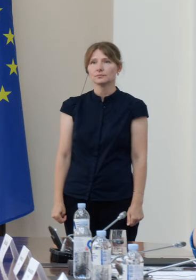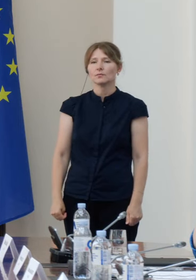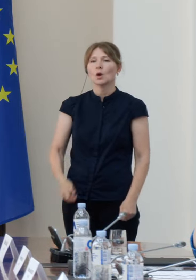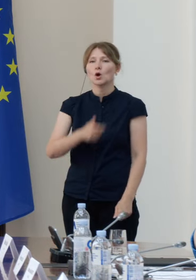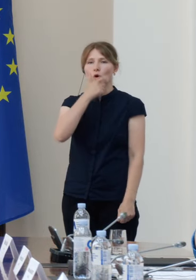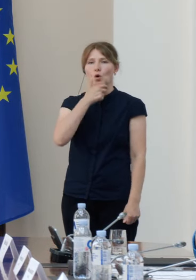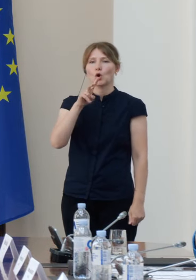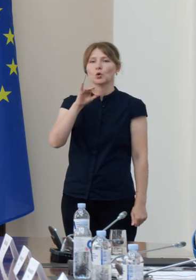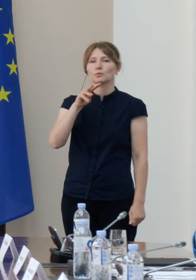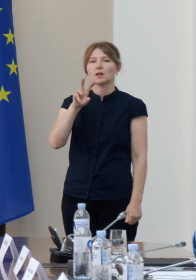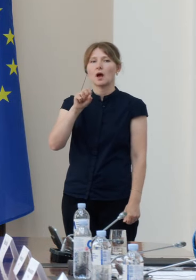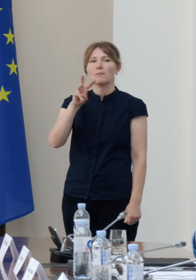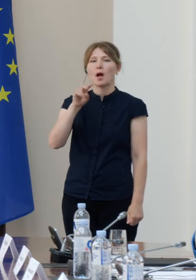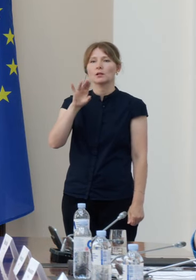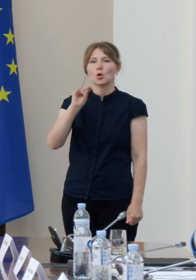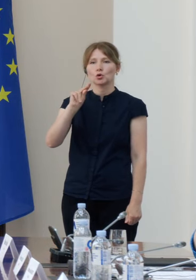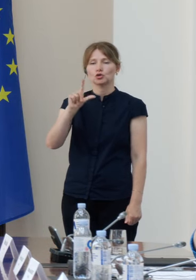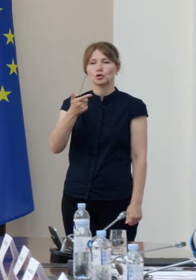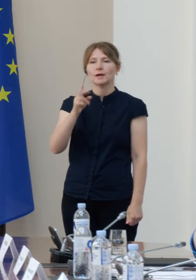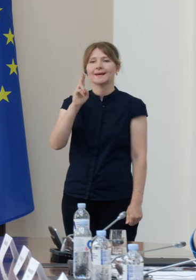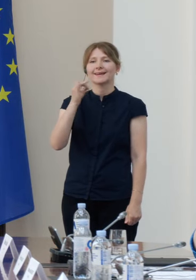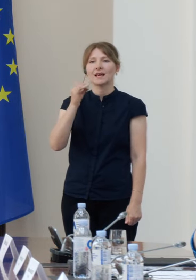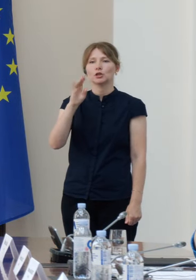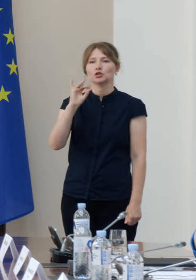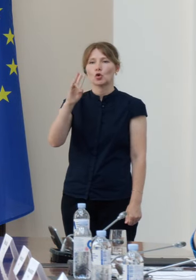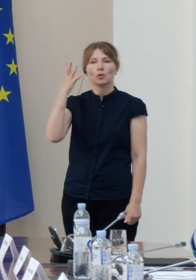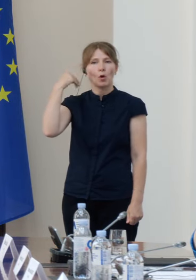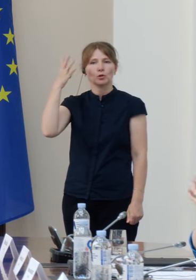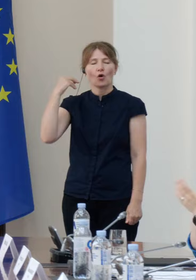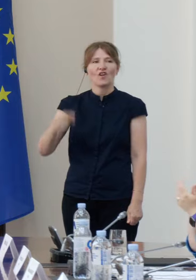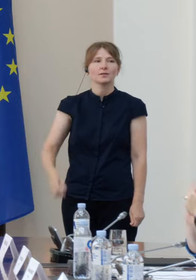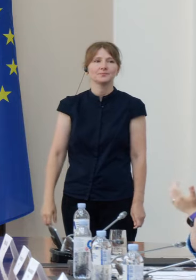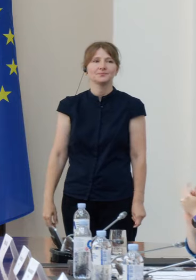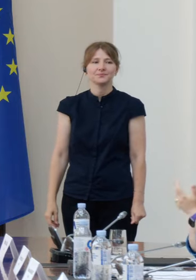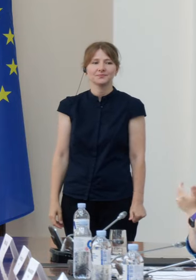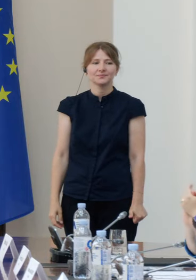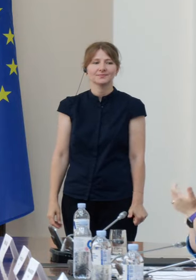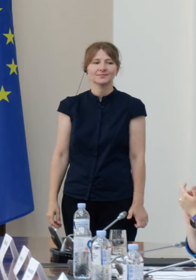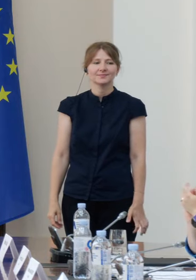Urmează doamna Ludmila Malcoci, directoare Keystone Moldova.